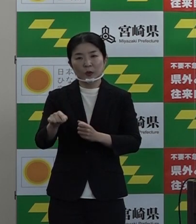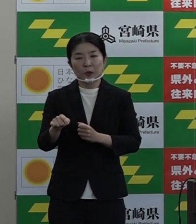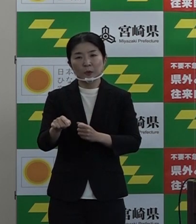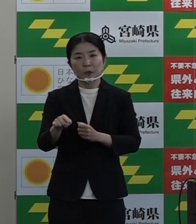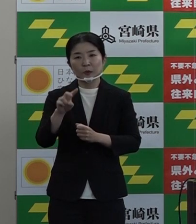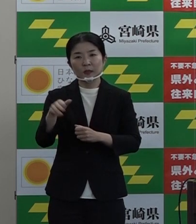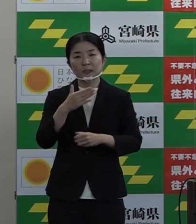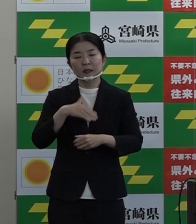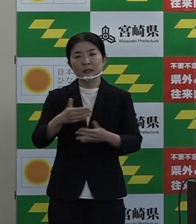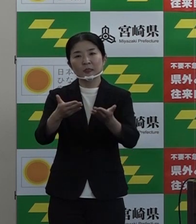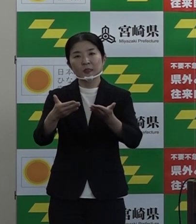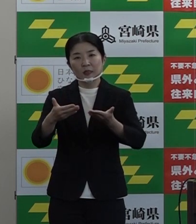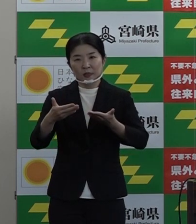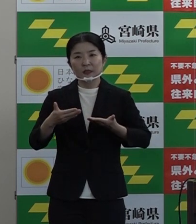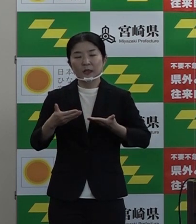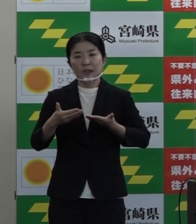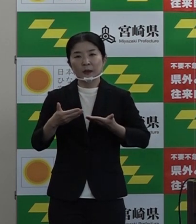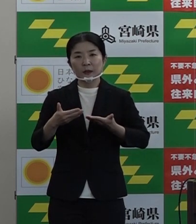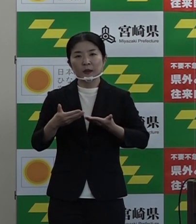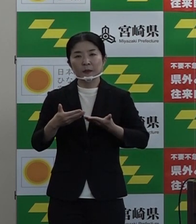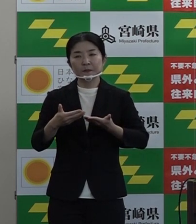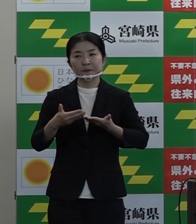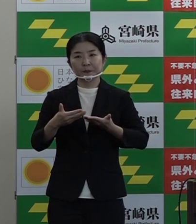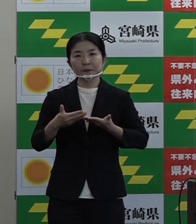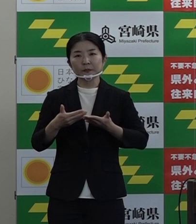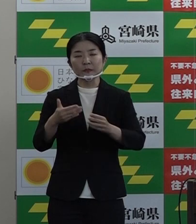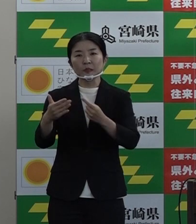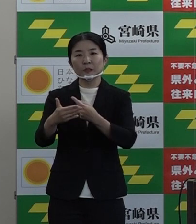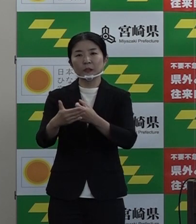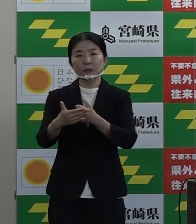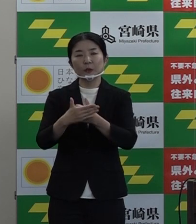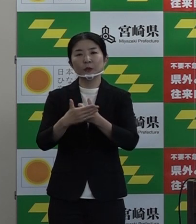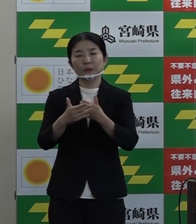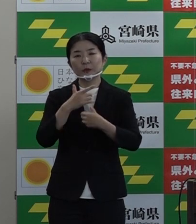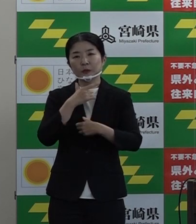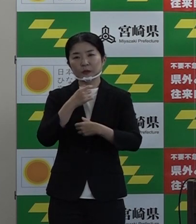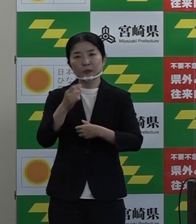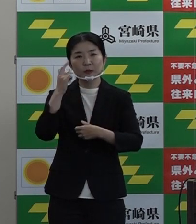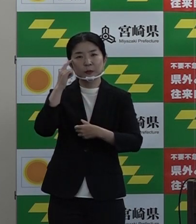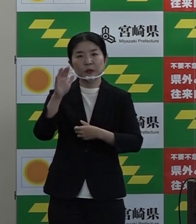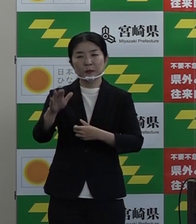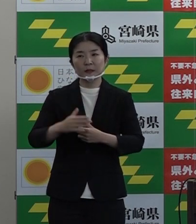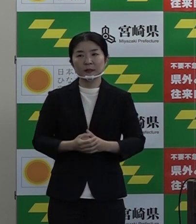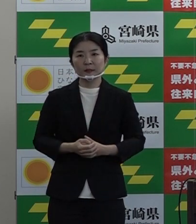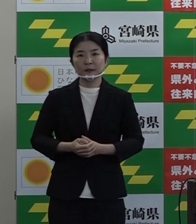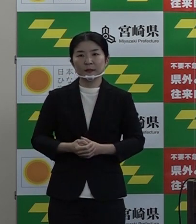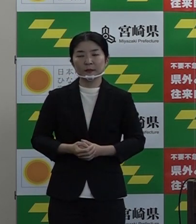ていただいてですね、今はまず、ぐっとご協力をいただきたいと考えております。